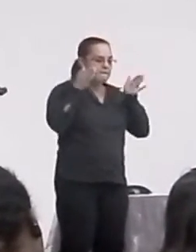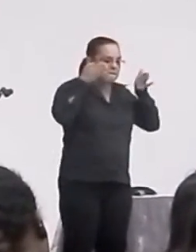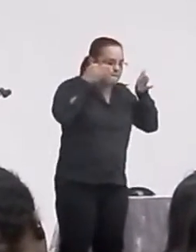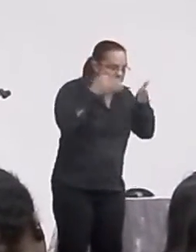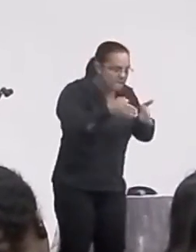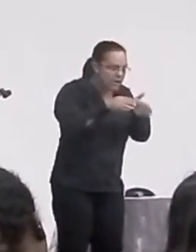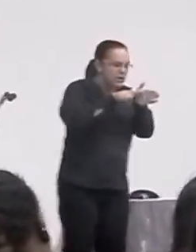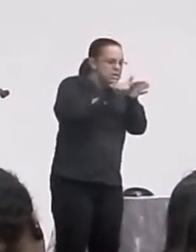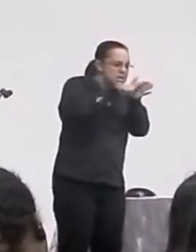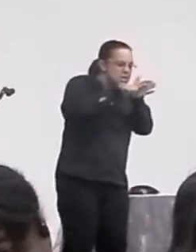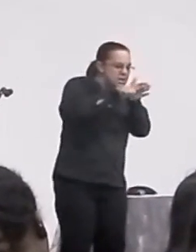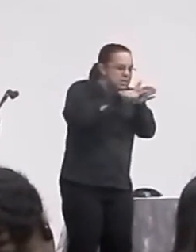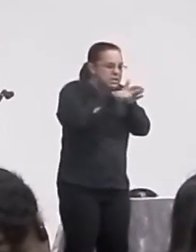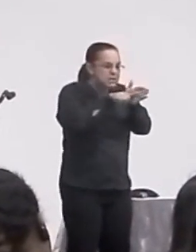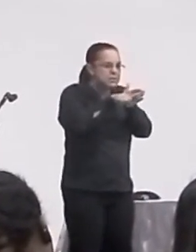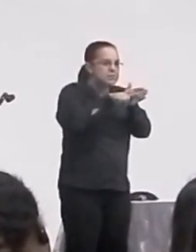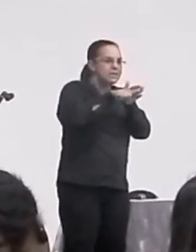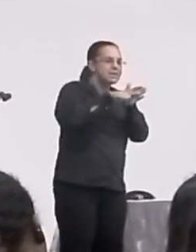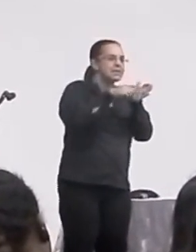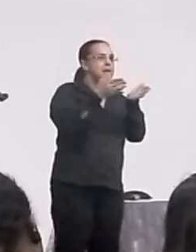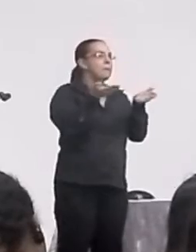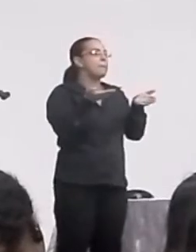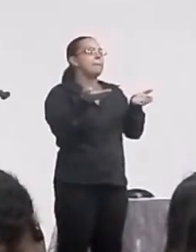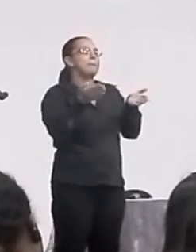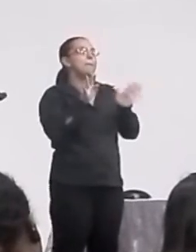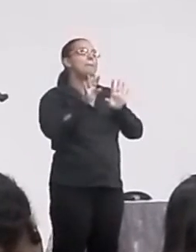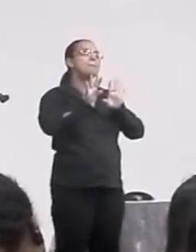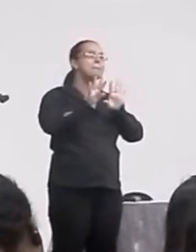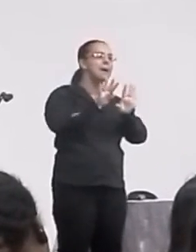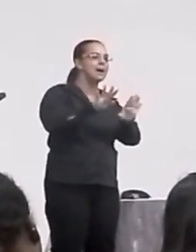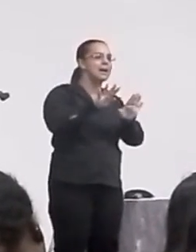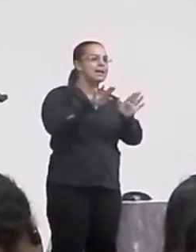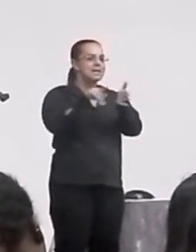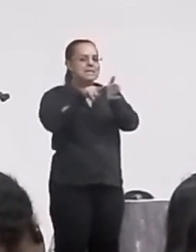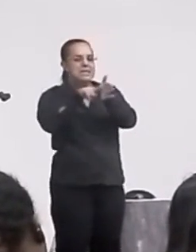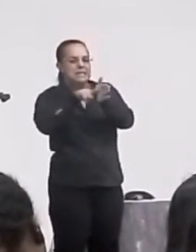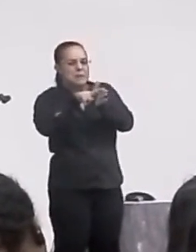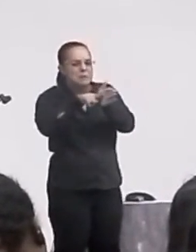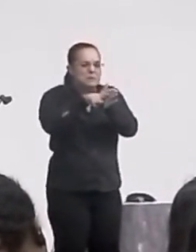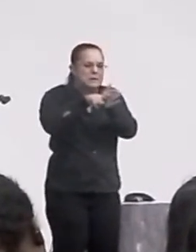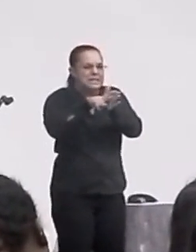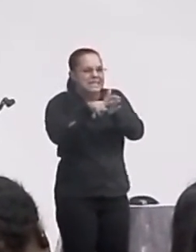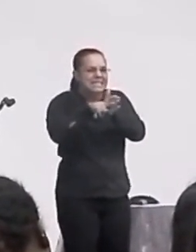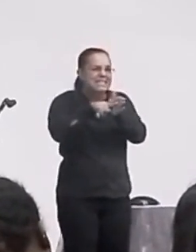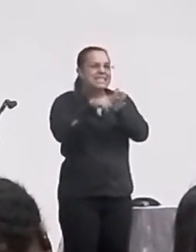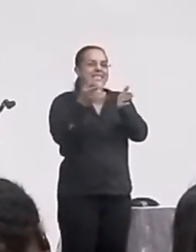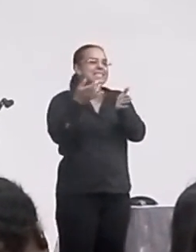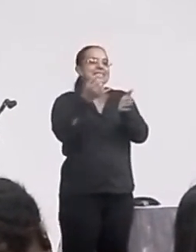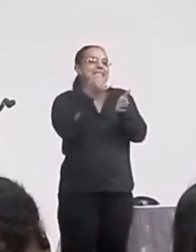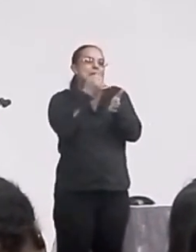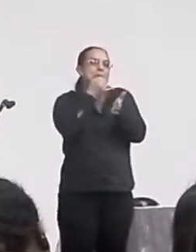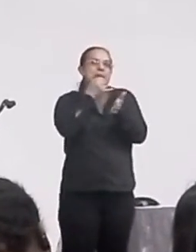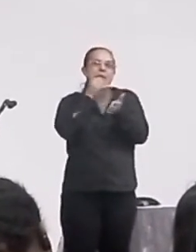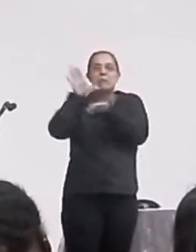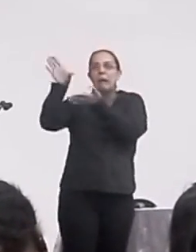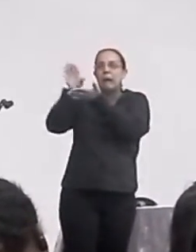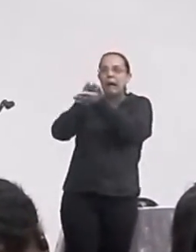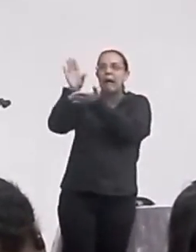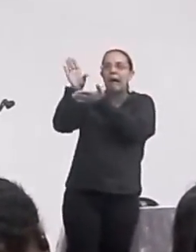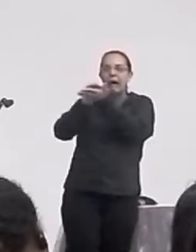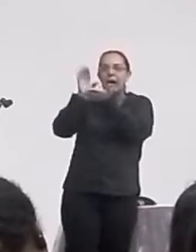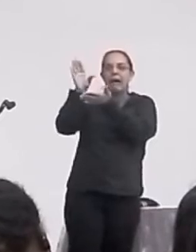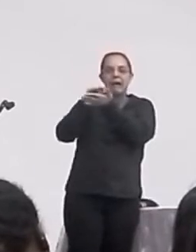pesquisa, não no sentido de aquela pesquisa dizer o que Foucault dizia já sobre aquela coisa, outro.